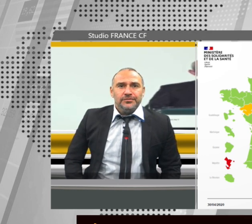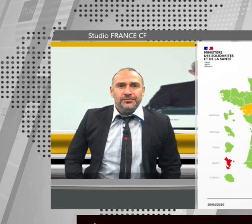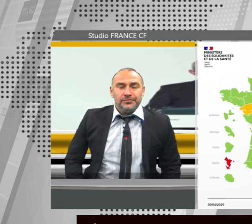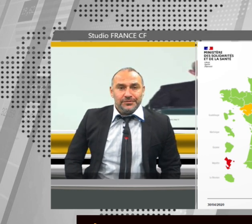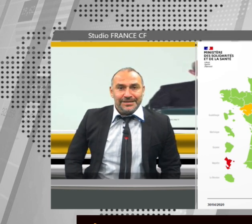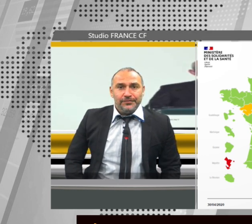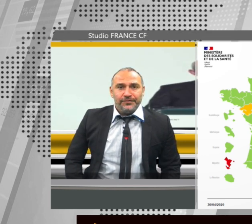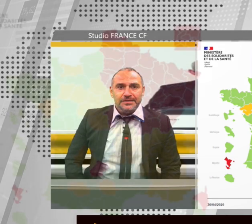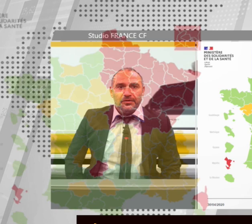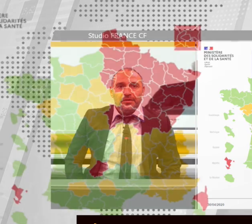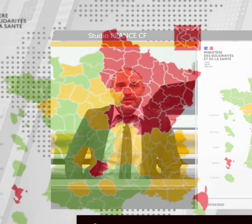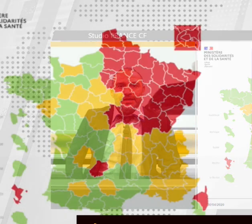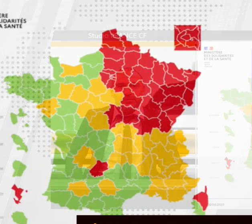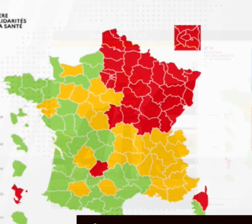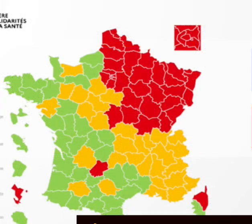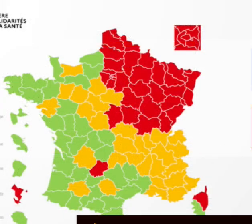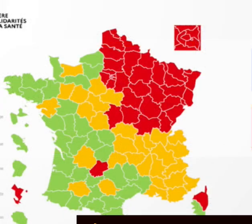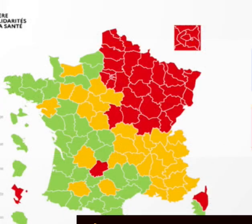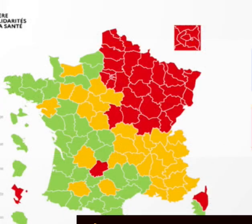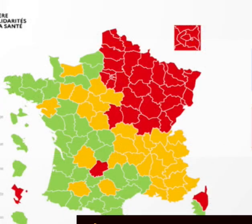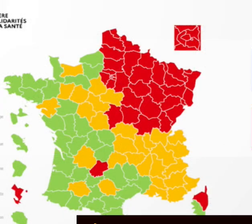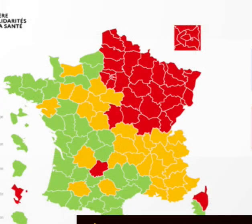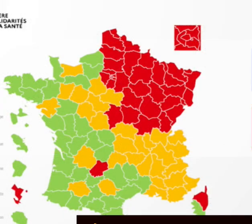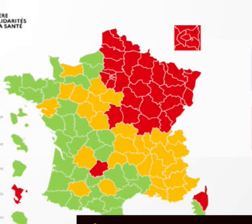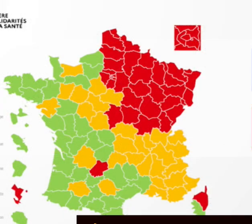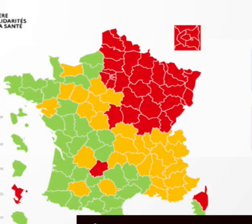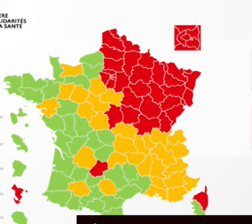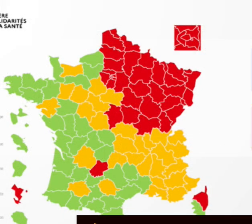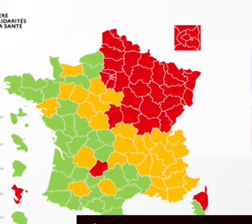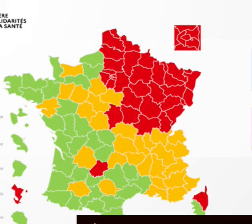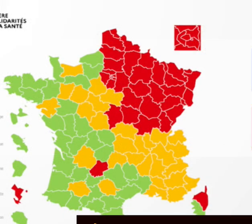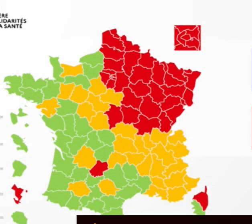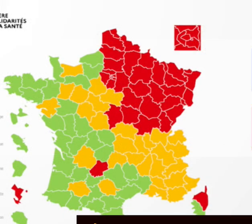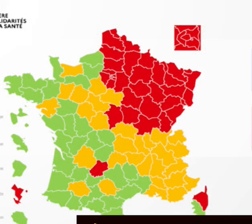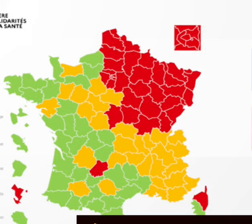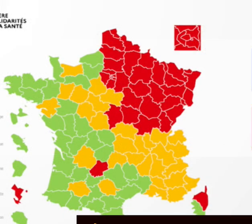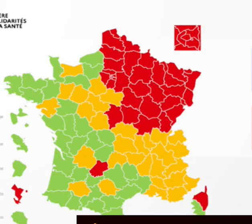carte du déconfinement et toutes les informations.